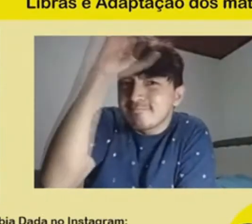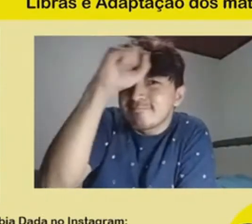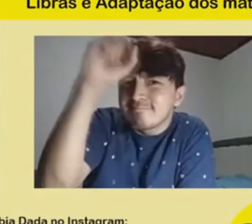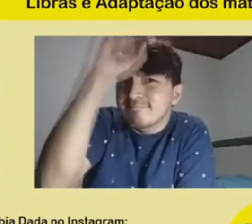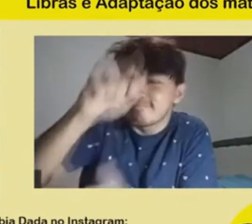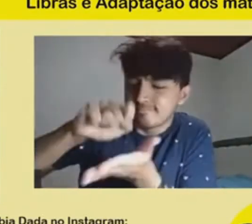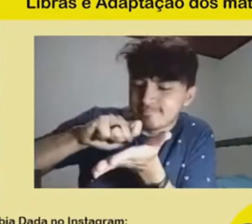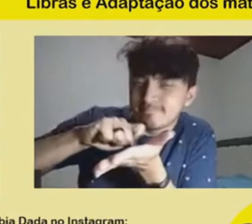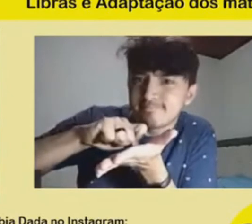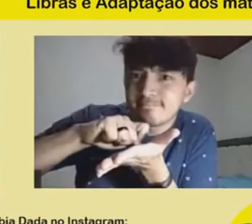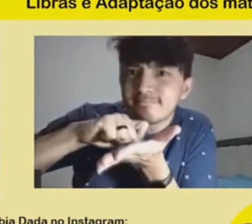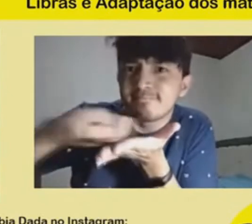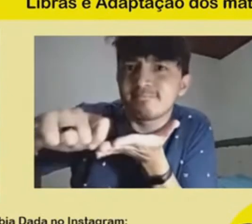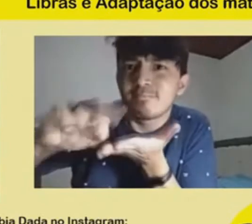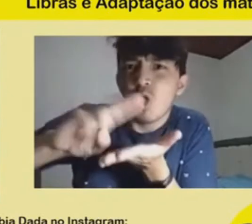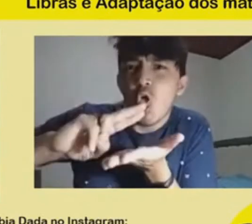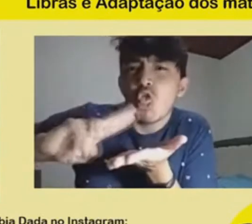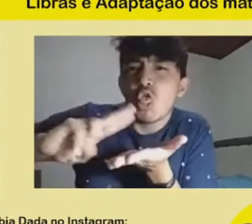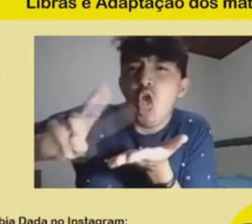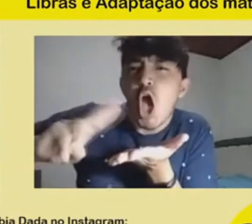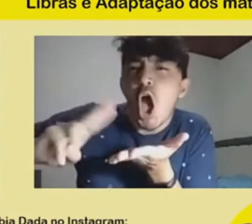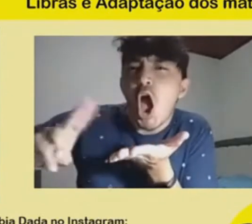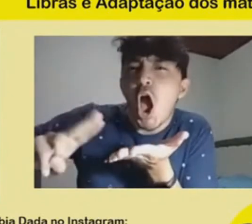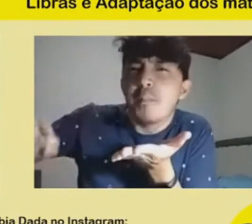dando aula matemática para surdos mesmo.